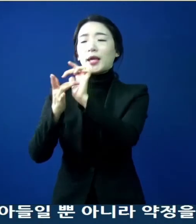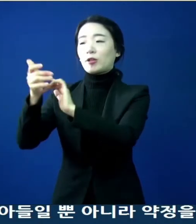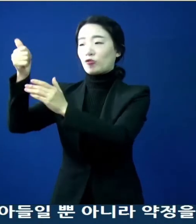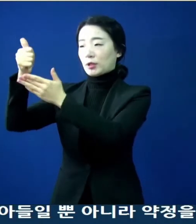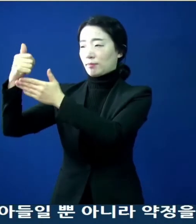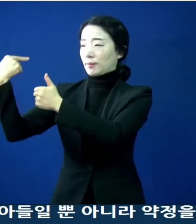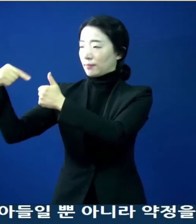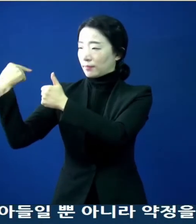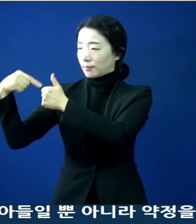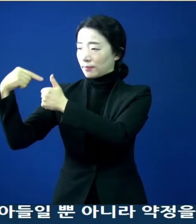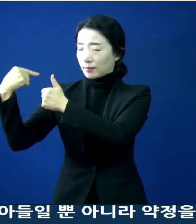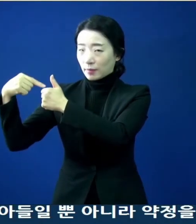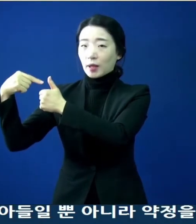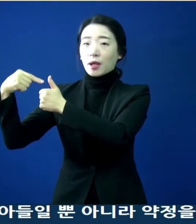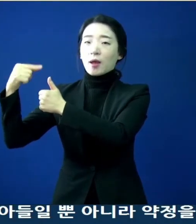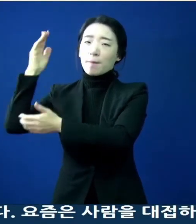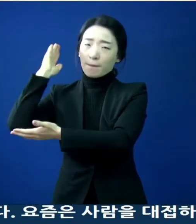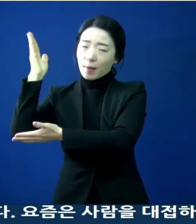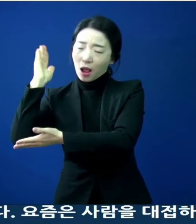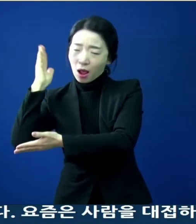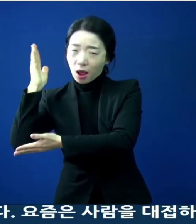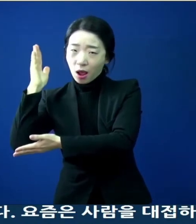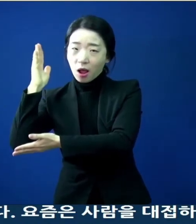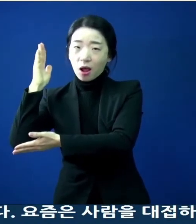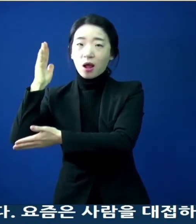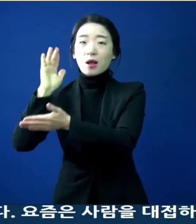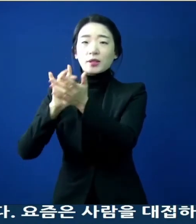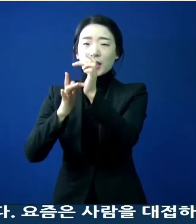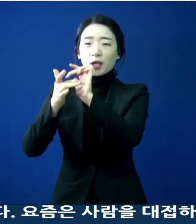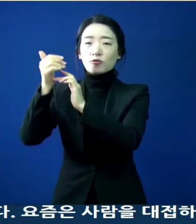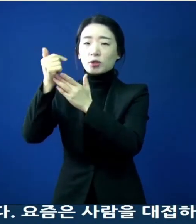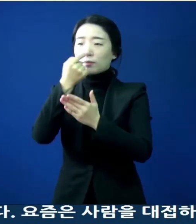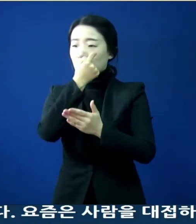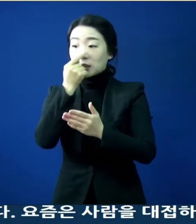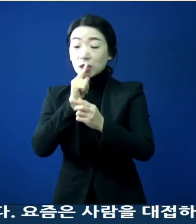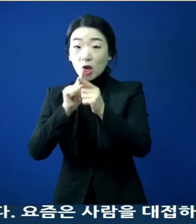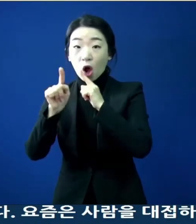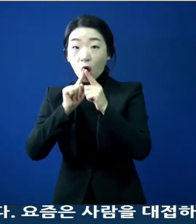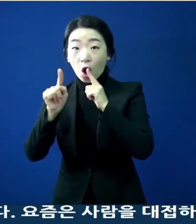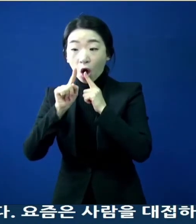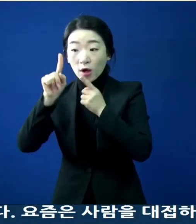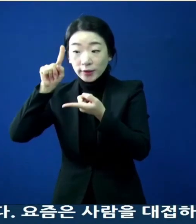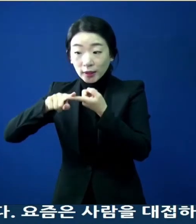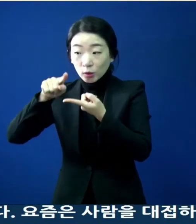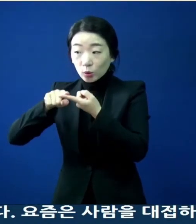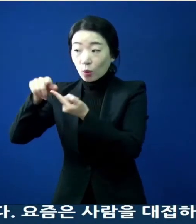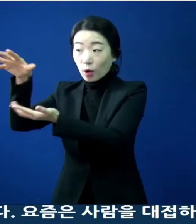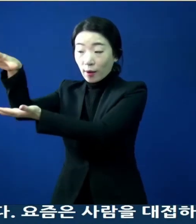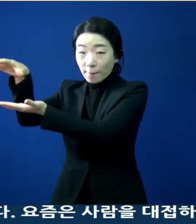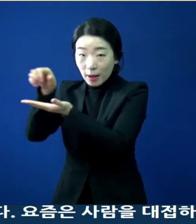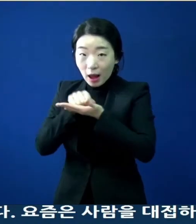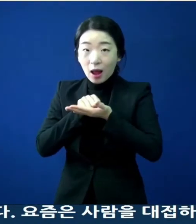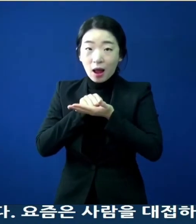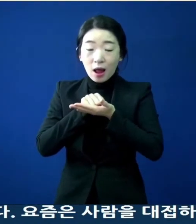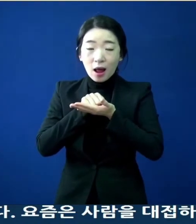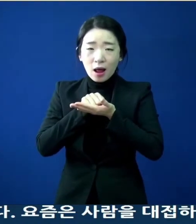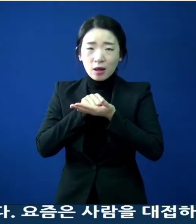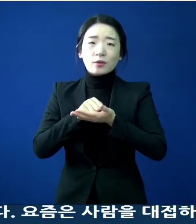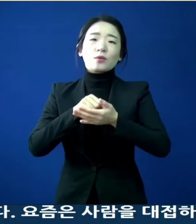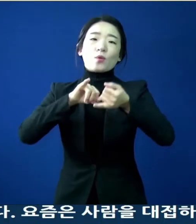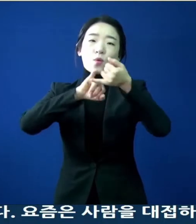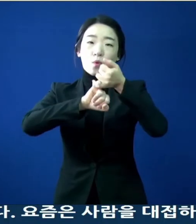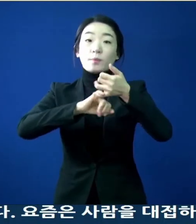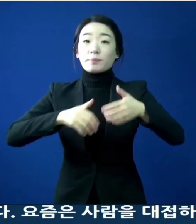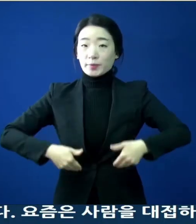도전해 주신 그 진리, 예수님이 증언하고 있는 것들을 받아들이는 과정이 있어야 하는